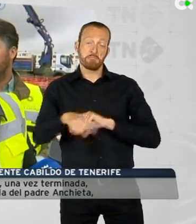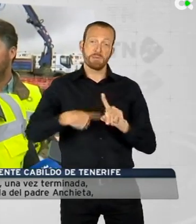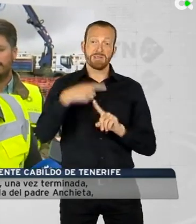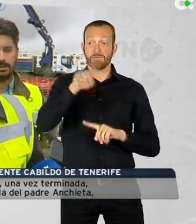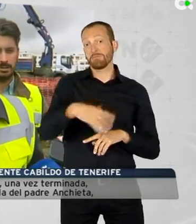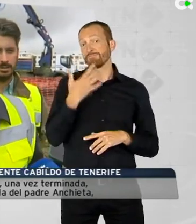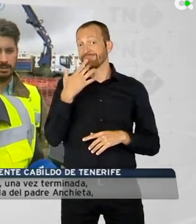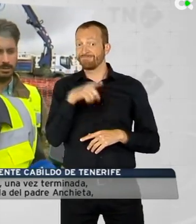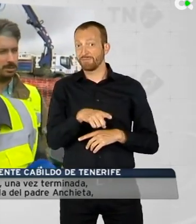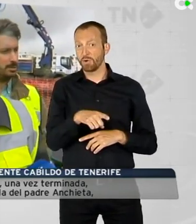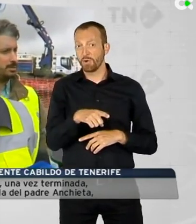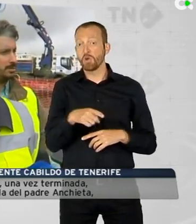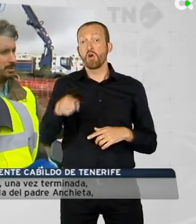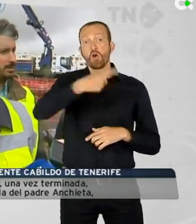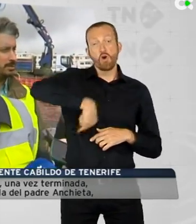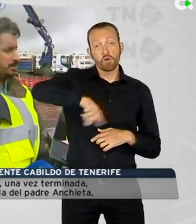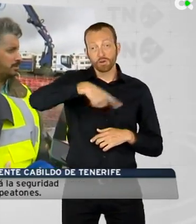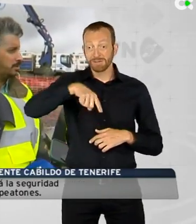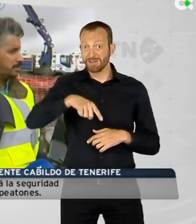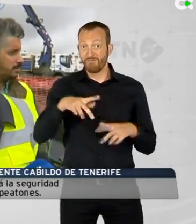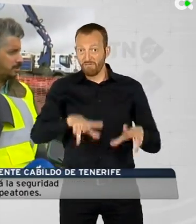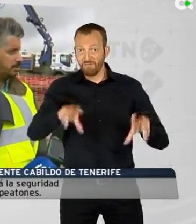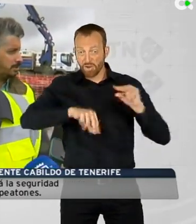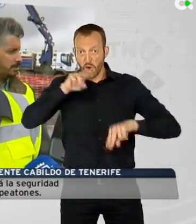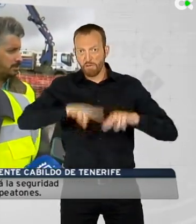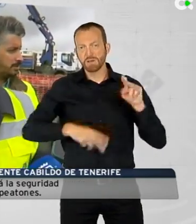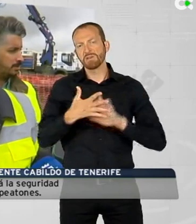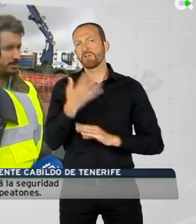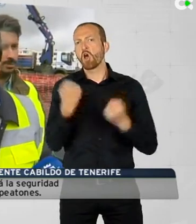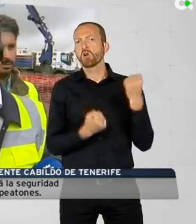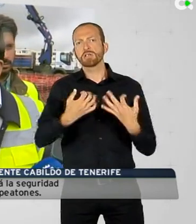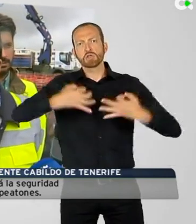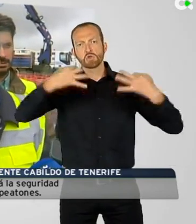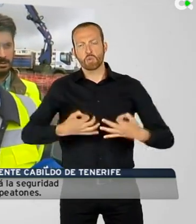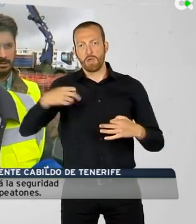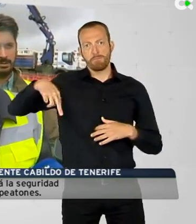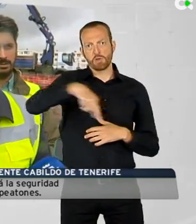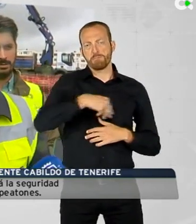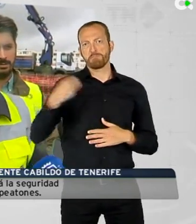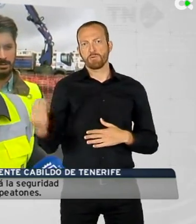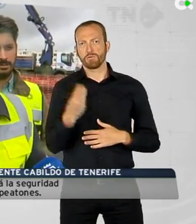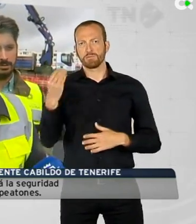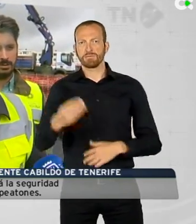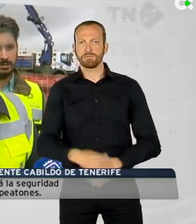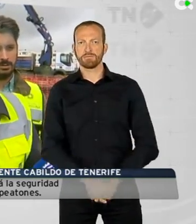vez terminada junto con la rotonda del Padre Ancheta, garantizará la seguridad de los peatones.